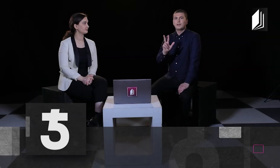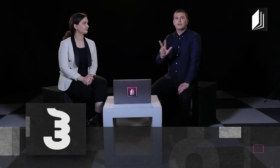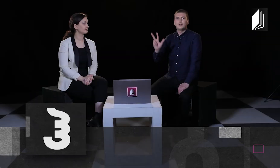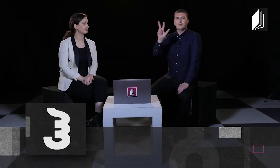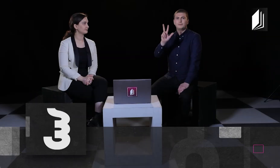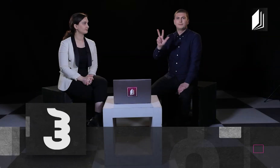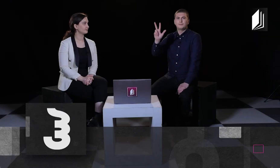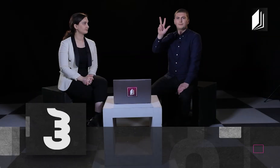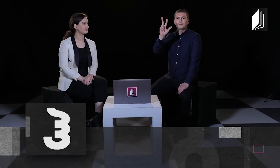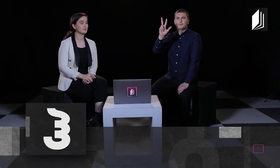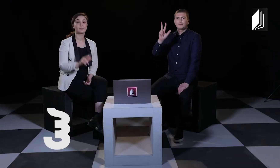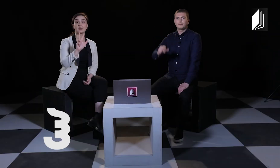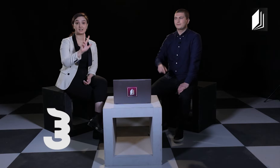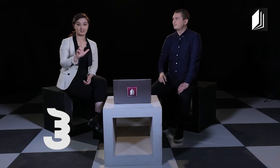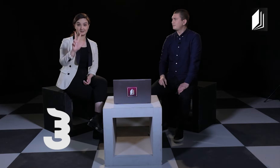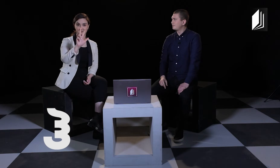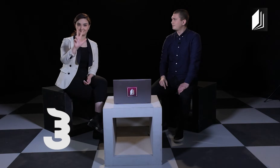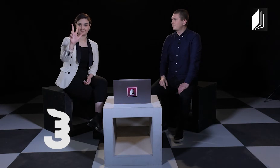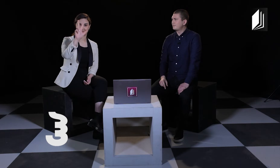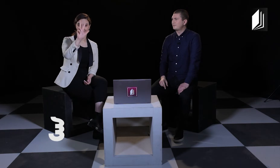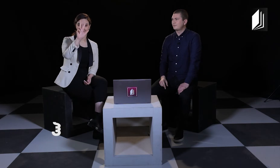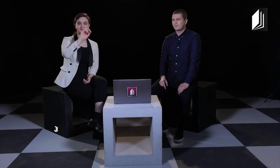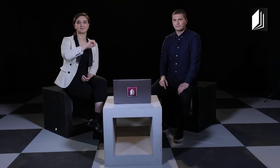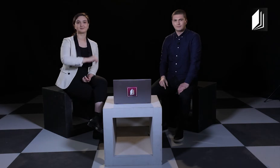H H